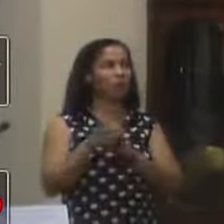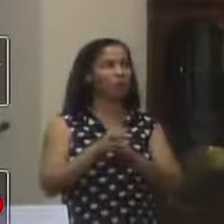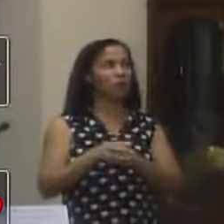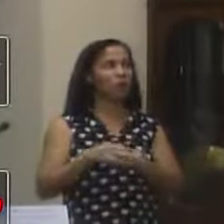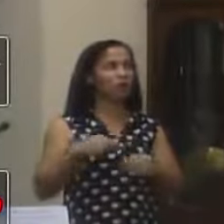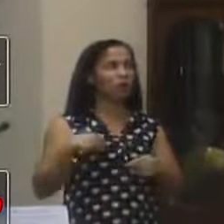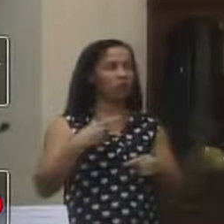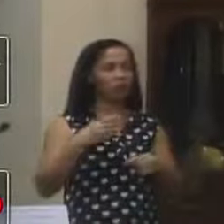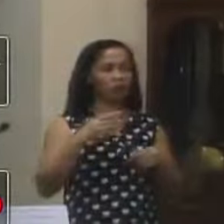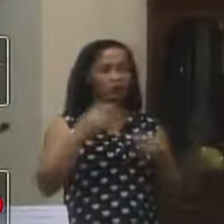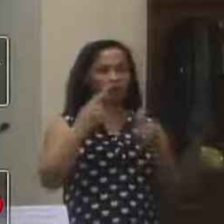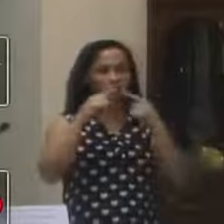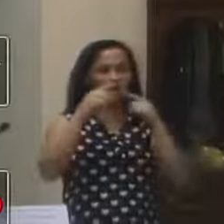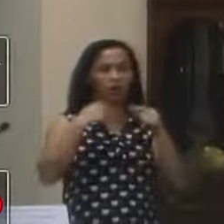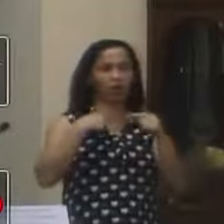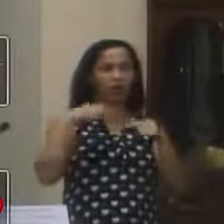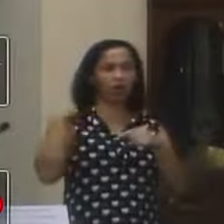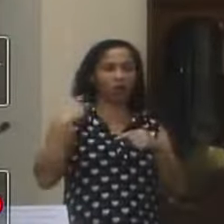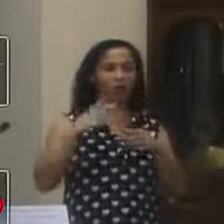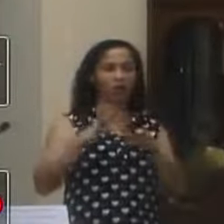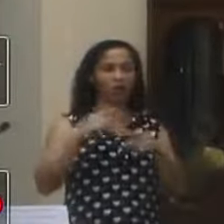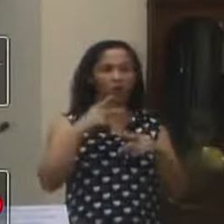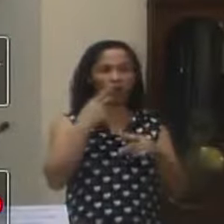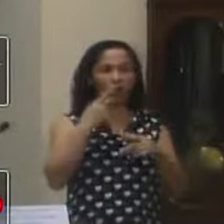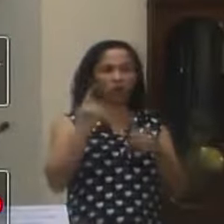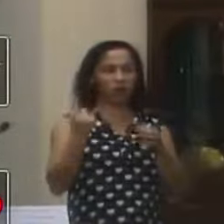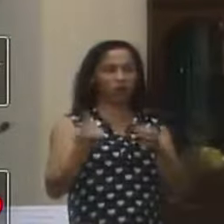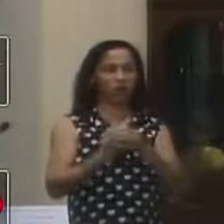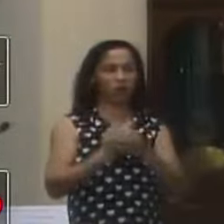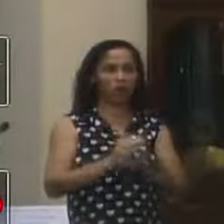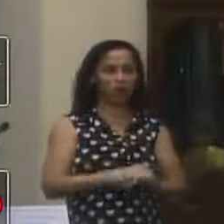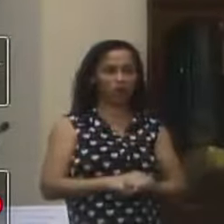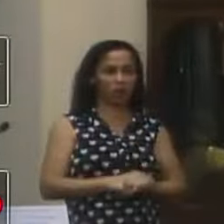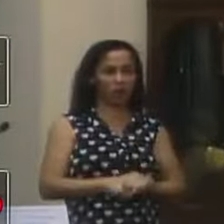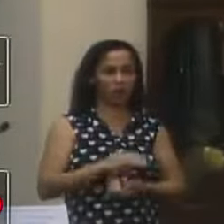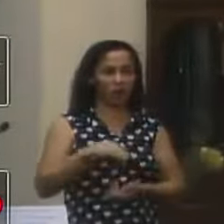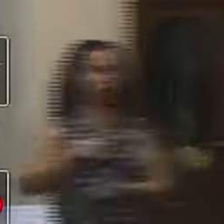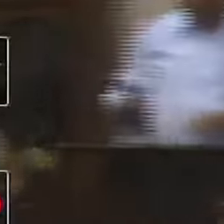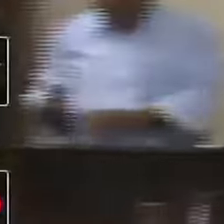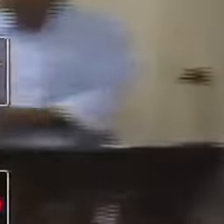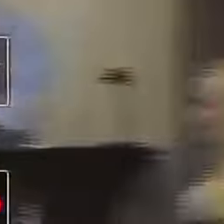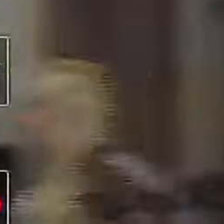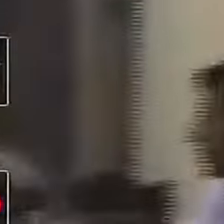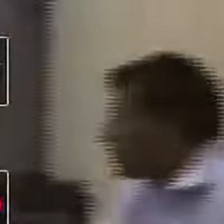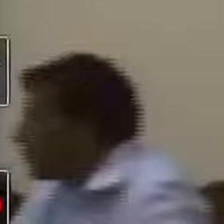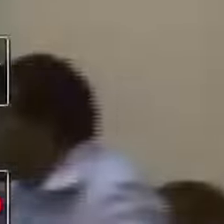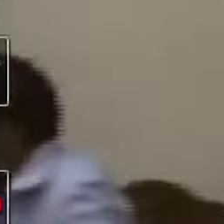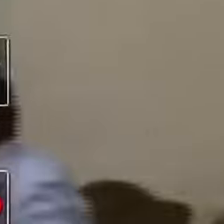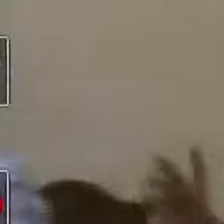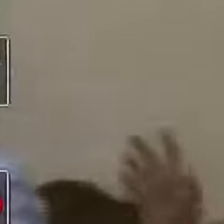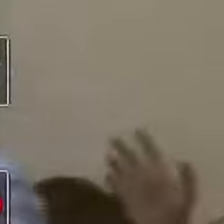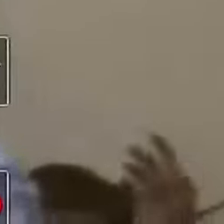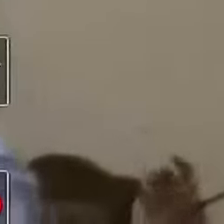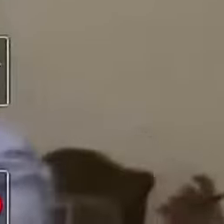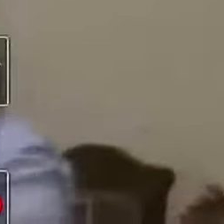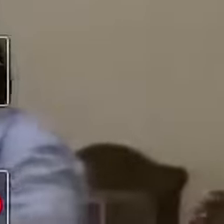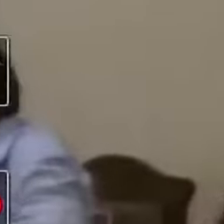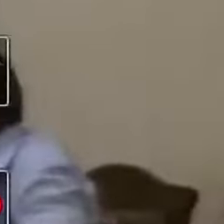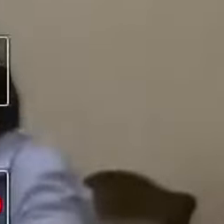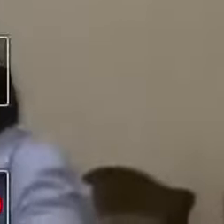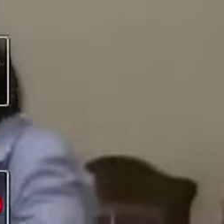a gente e a gente sugere aqui na tribuna. Vereador David. Ô Marquinhos, eu não tenho dúvida, vereador Silvio, os outros